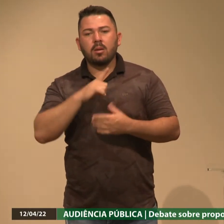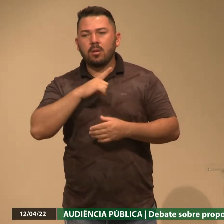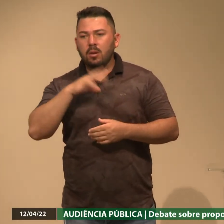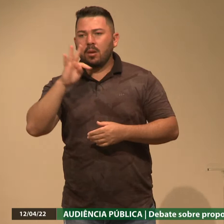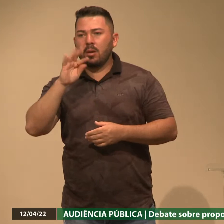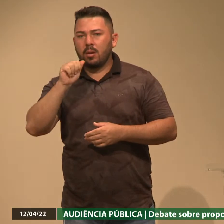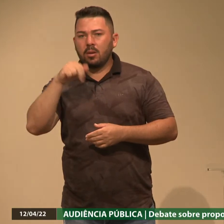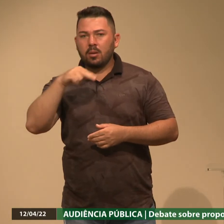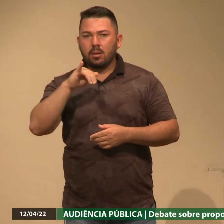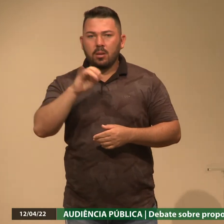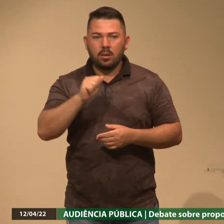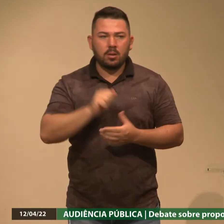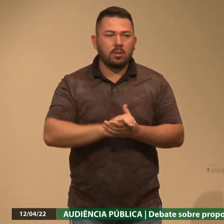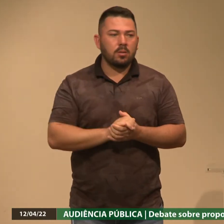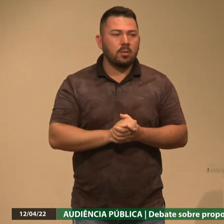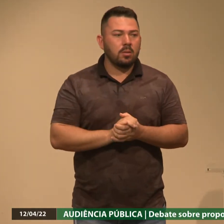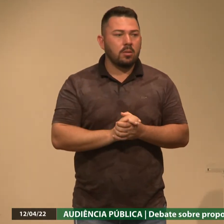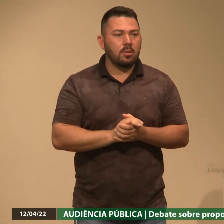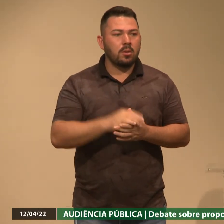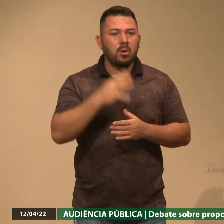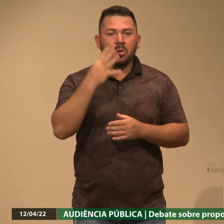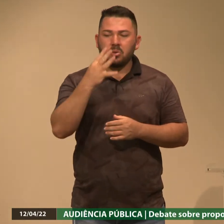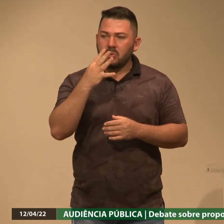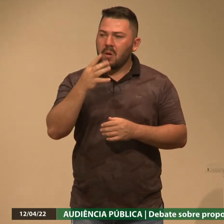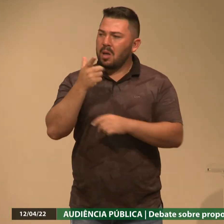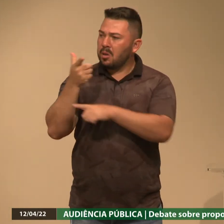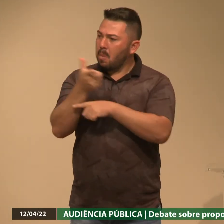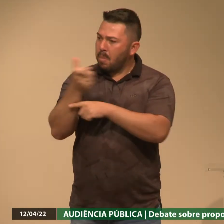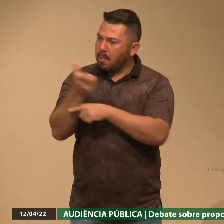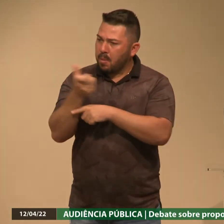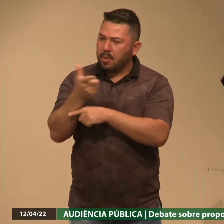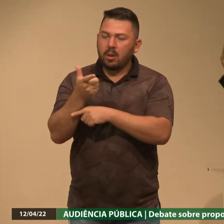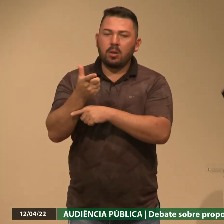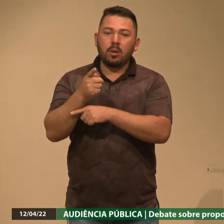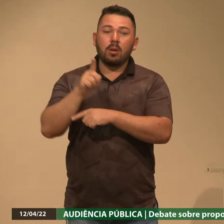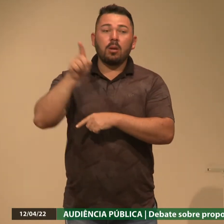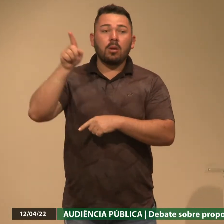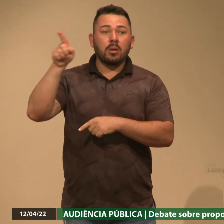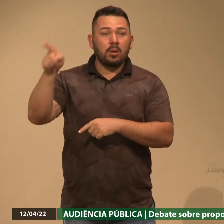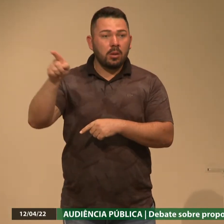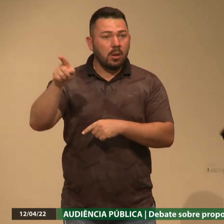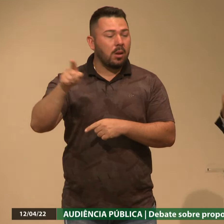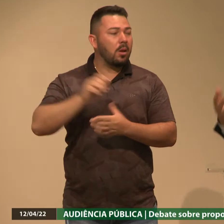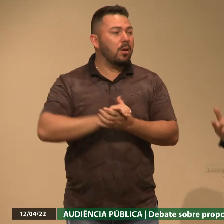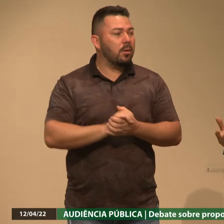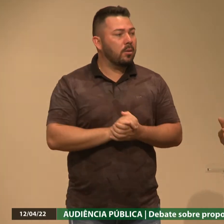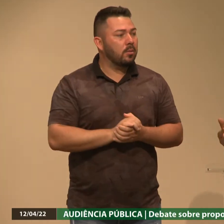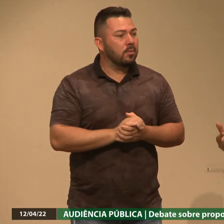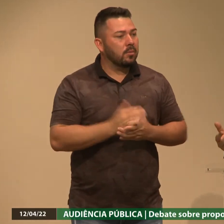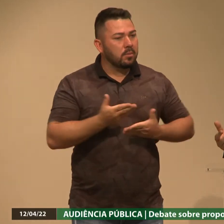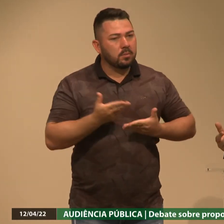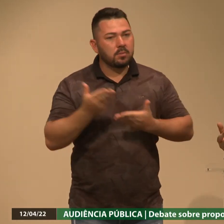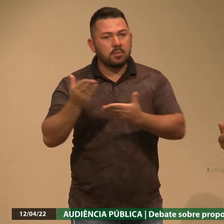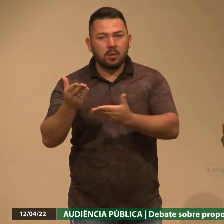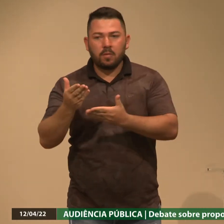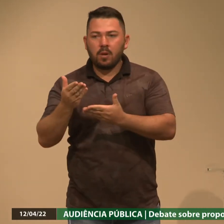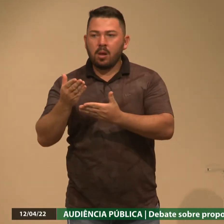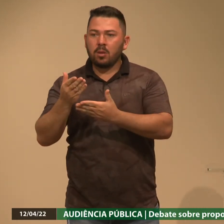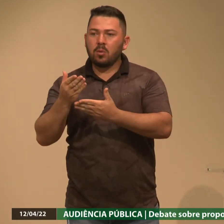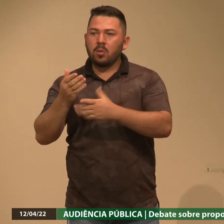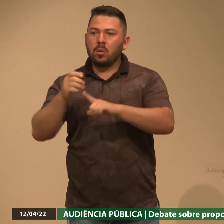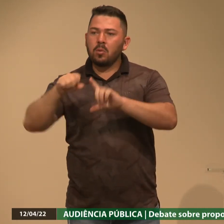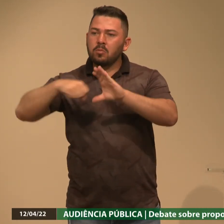e o culto os quatro são atiradores e lá no evento foi levado um vídeo